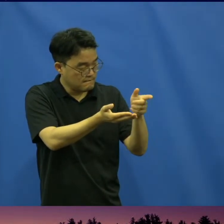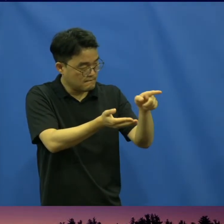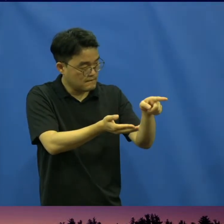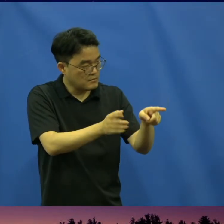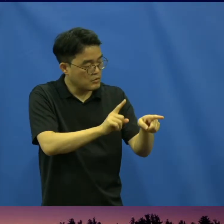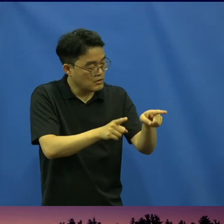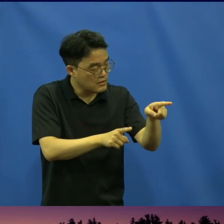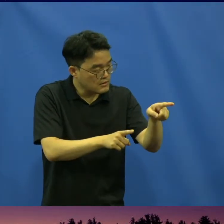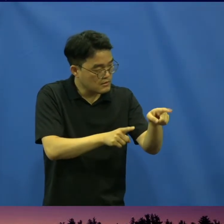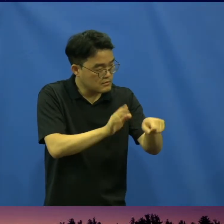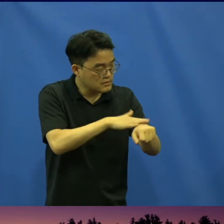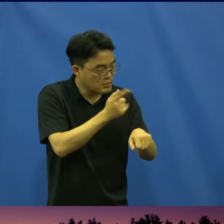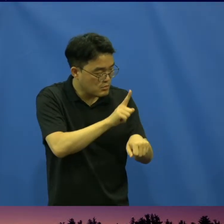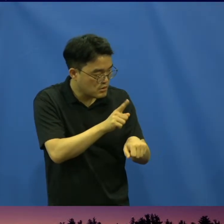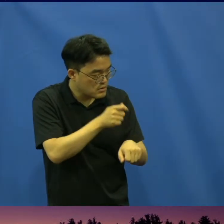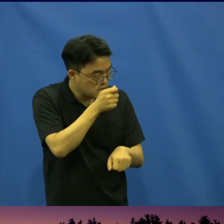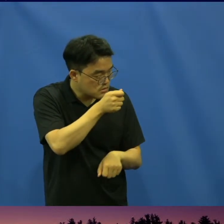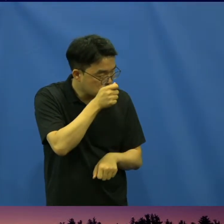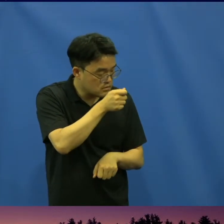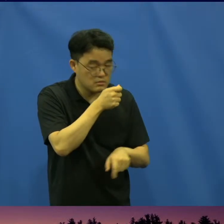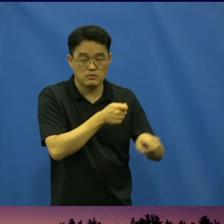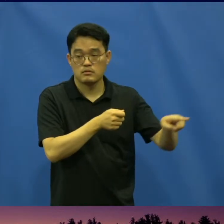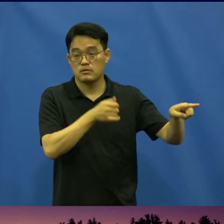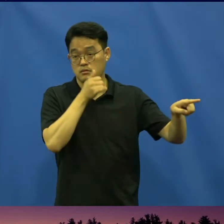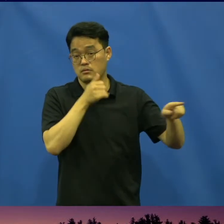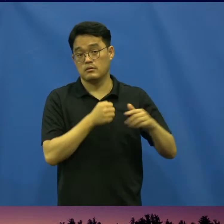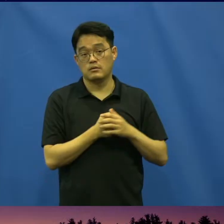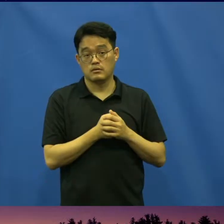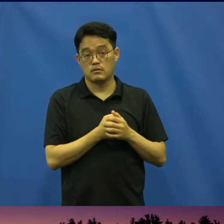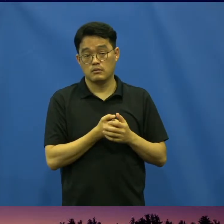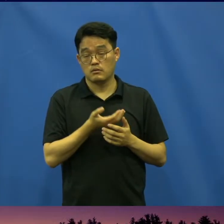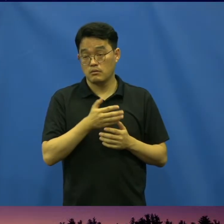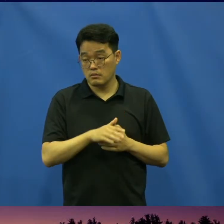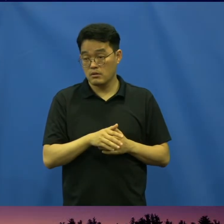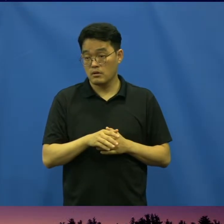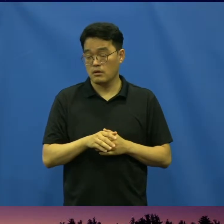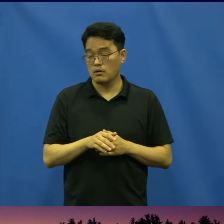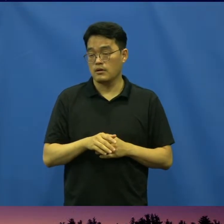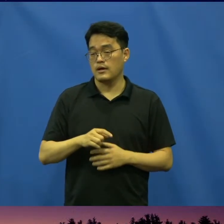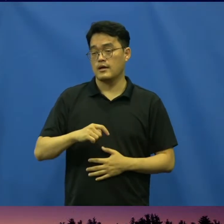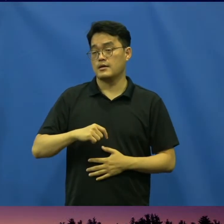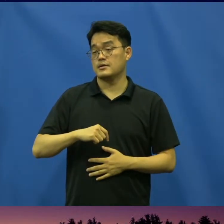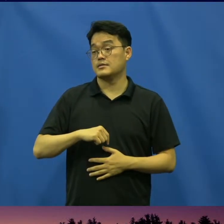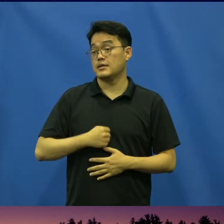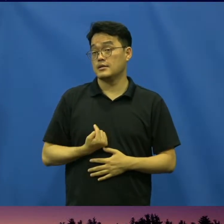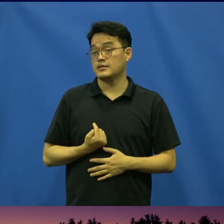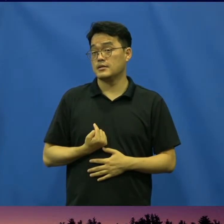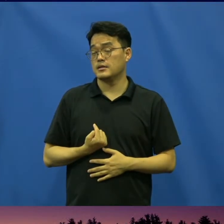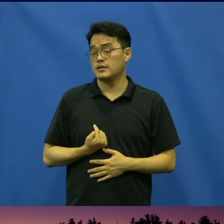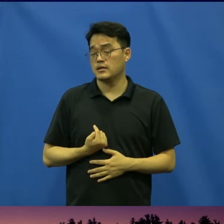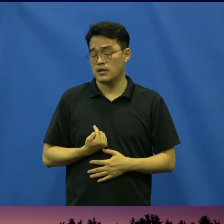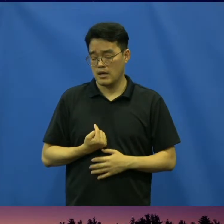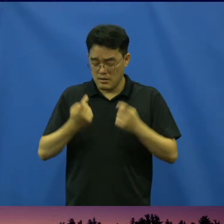자신의 지혜를 의지하는 자는 미련한 것입니다. 사고를 아무리 많이 한 경험을 가져도 자기의 지혜를 의존하면